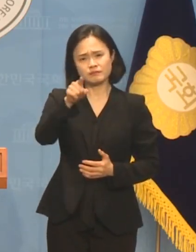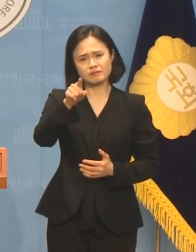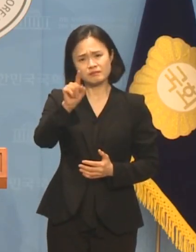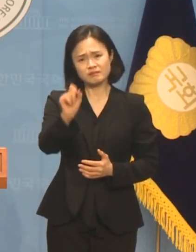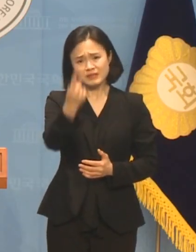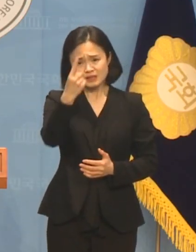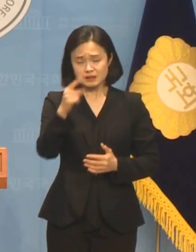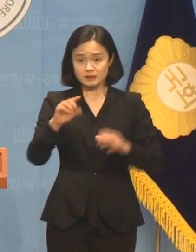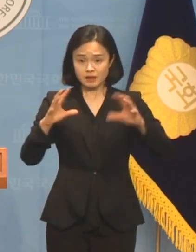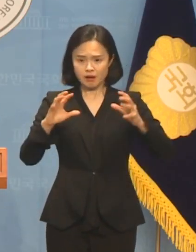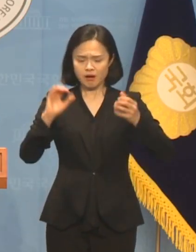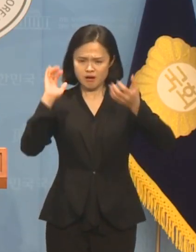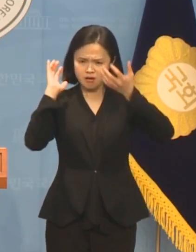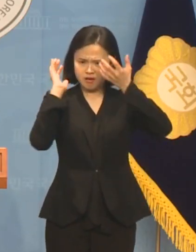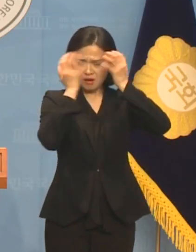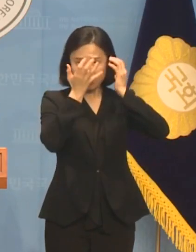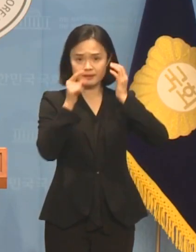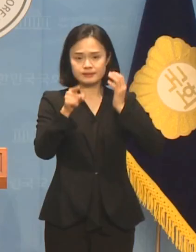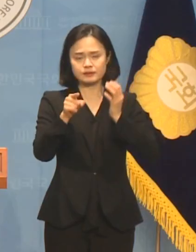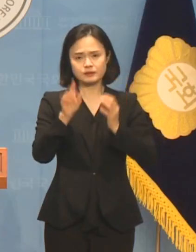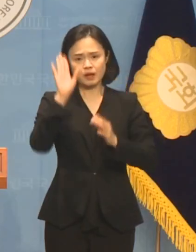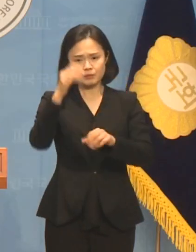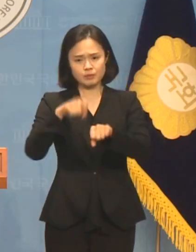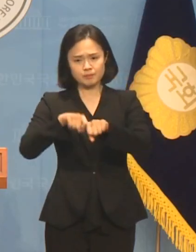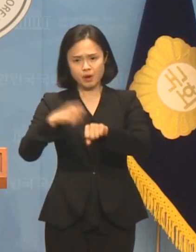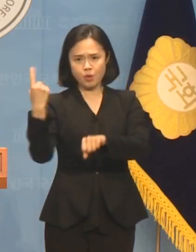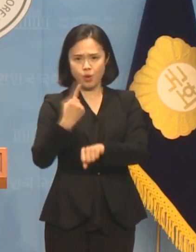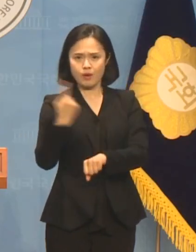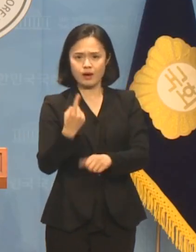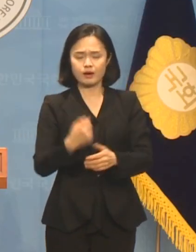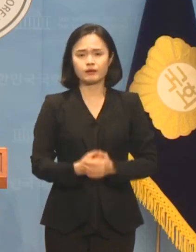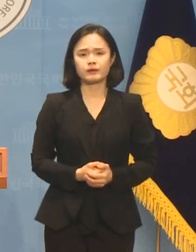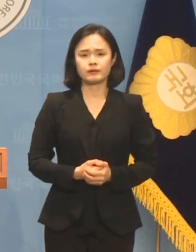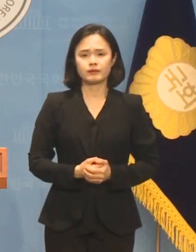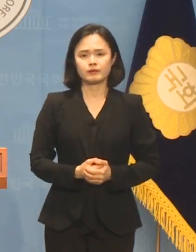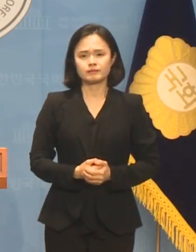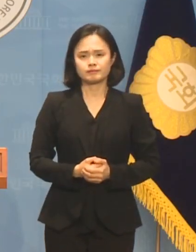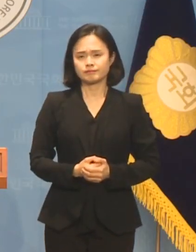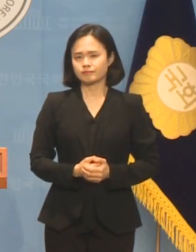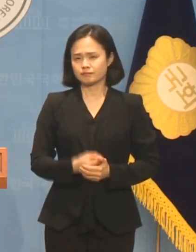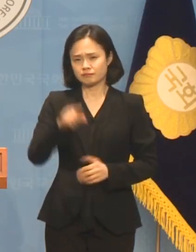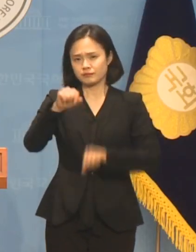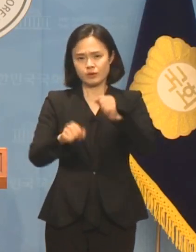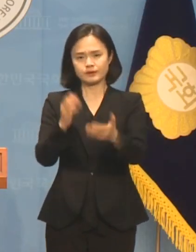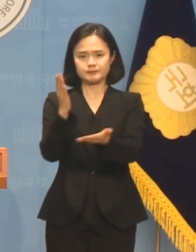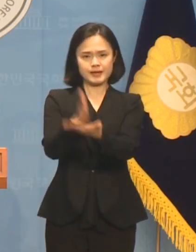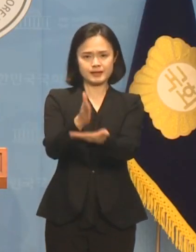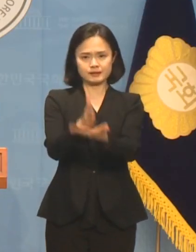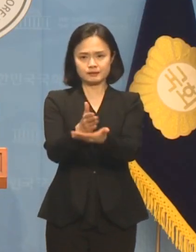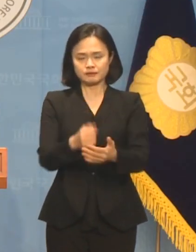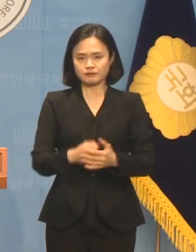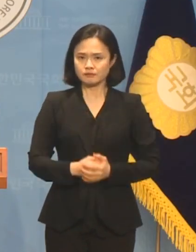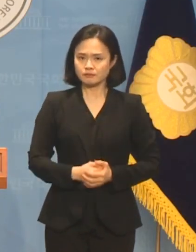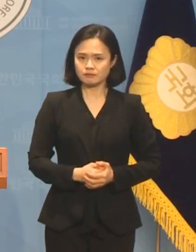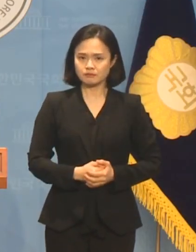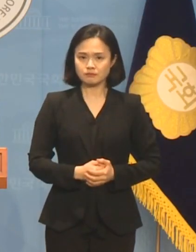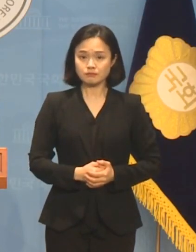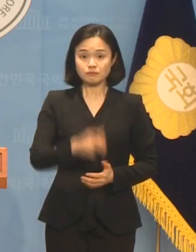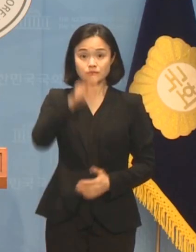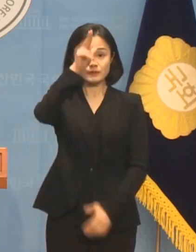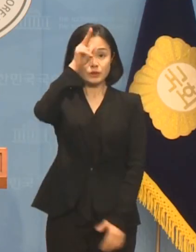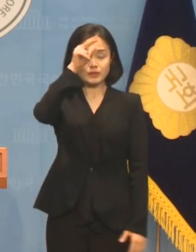책임을 피할 수 없을 것입니다. 더 이상 문제를 키우지 마십시오. 경찰은